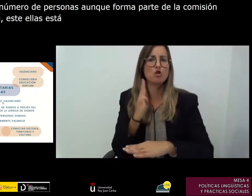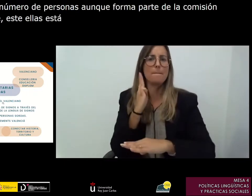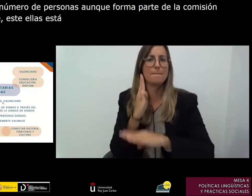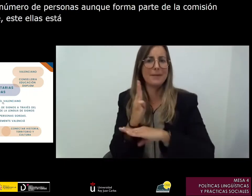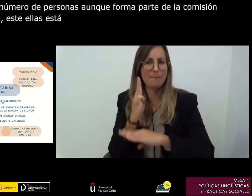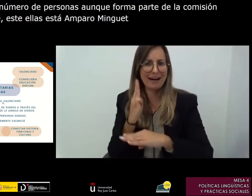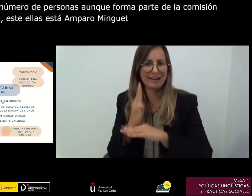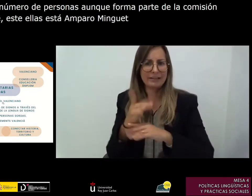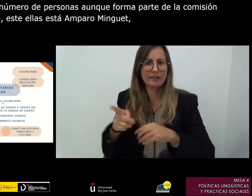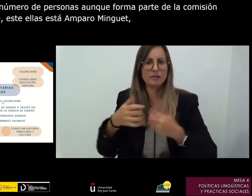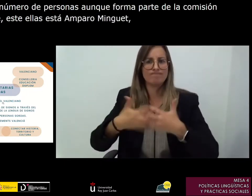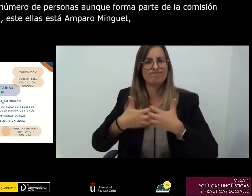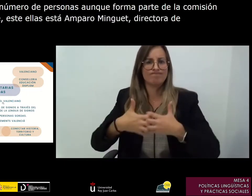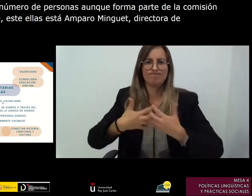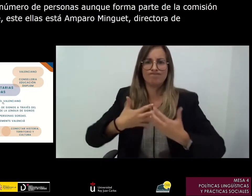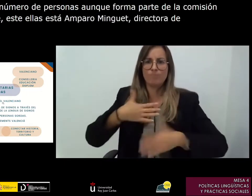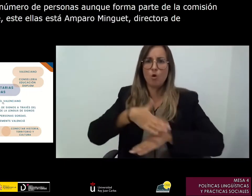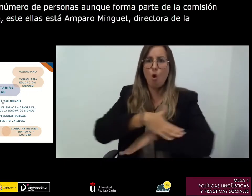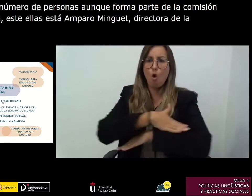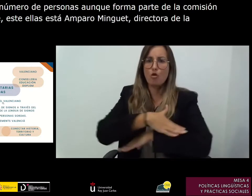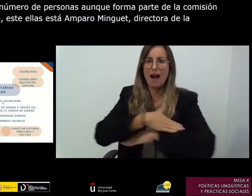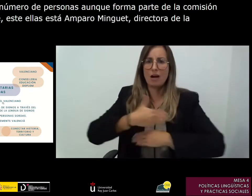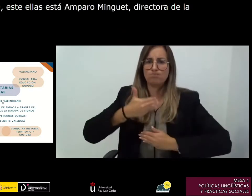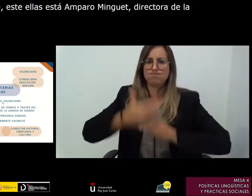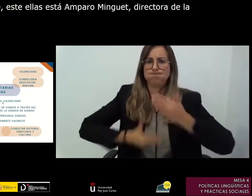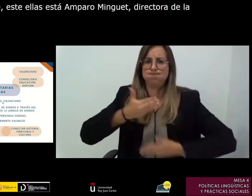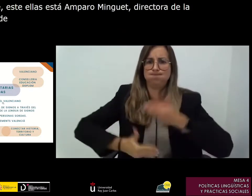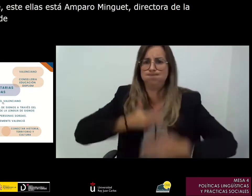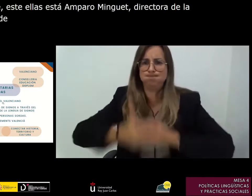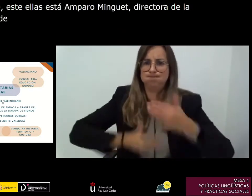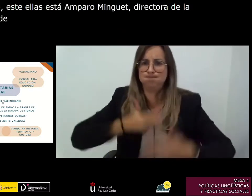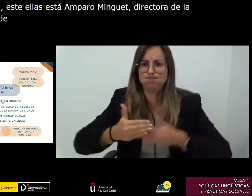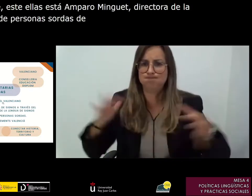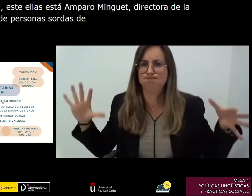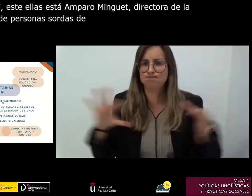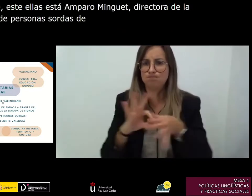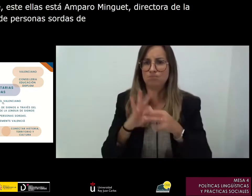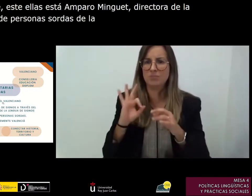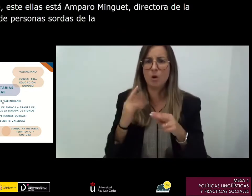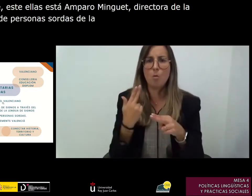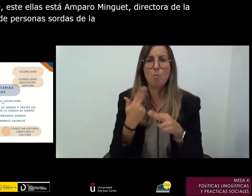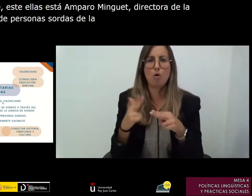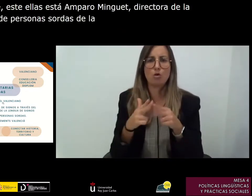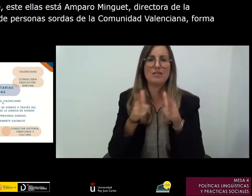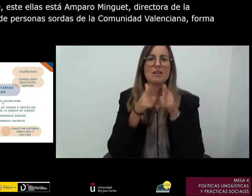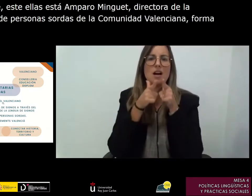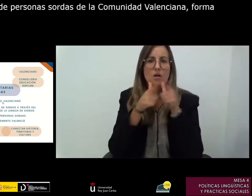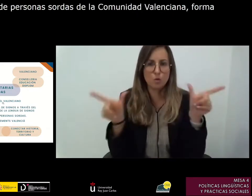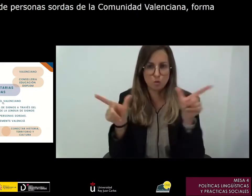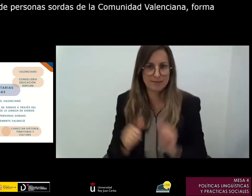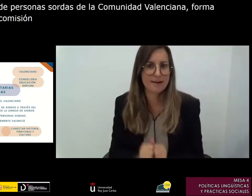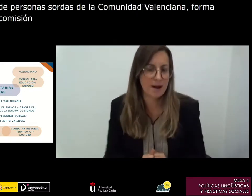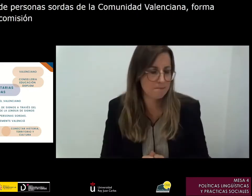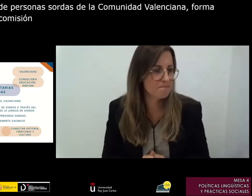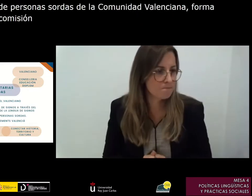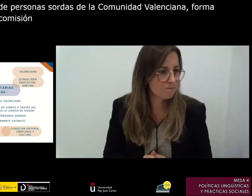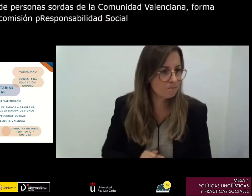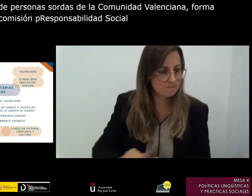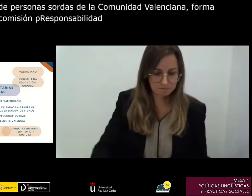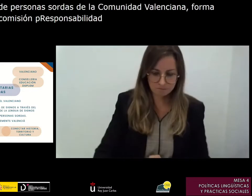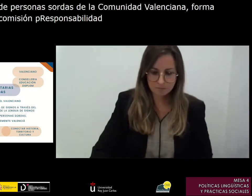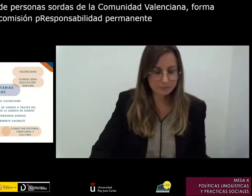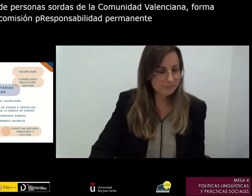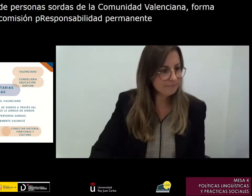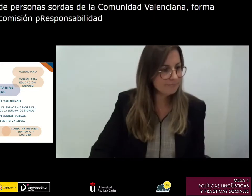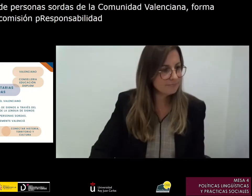Directora de la Federación de Personas Sordas de Comunidad Valenciana, forma parte de esta comisión permanente para llevar a cabo todas las acciones que